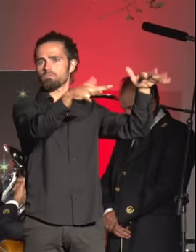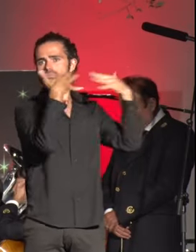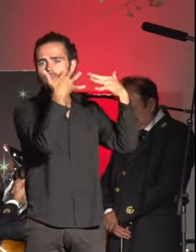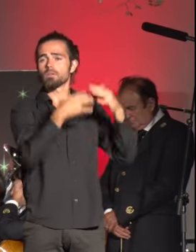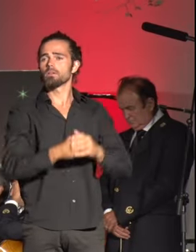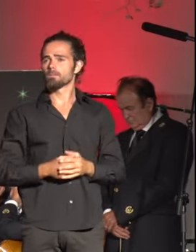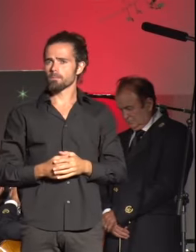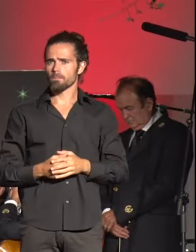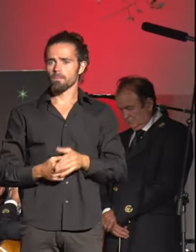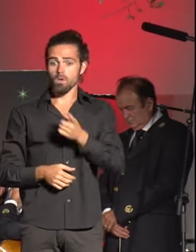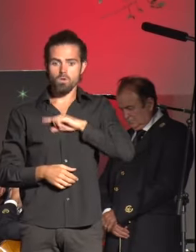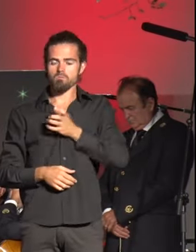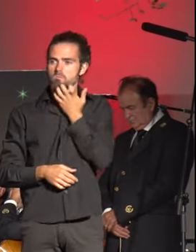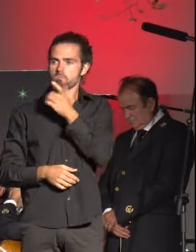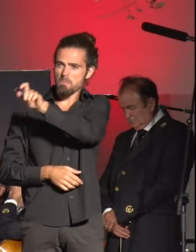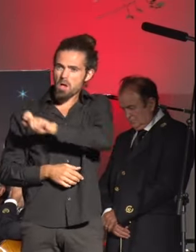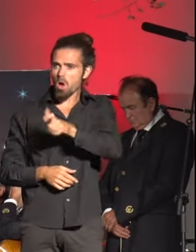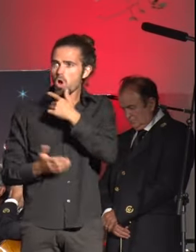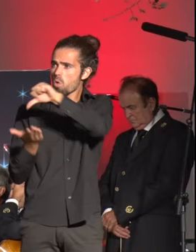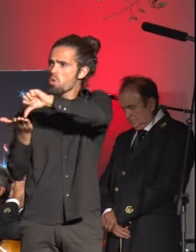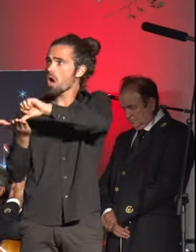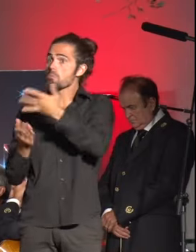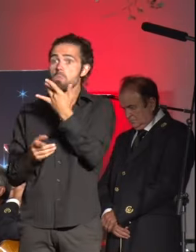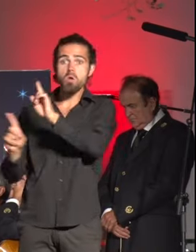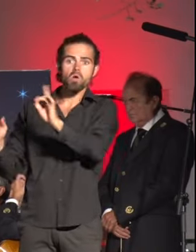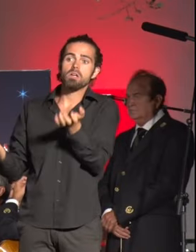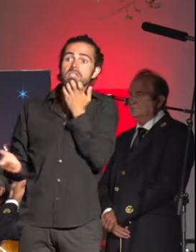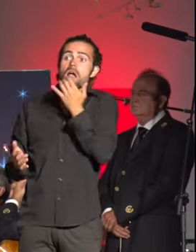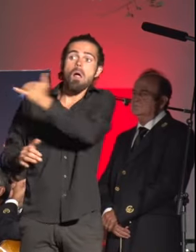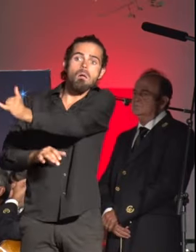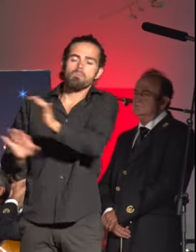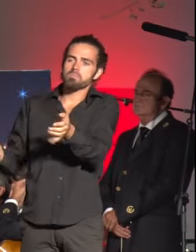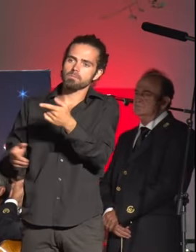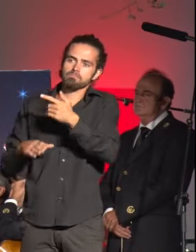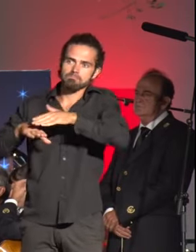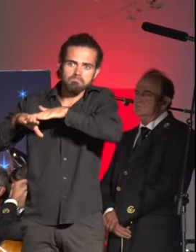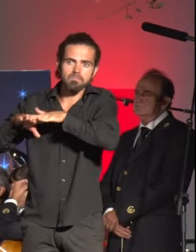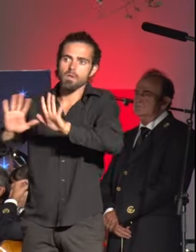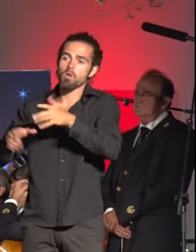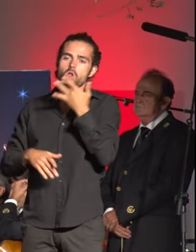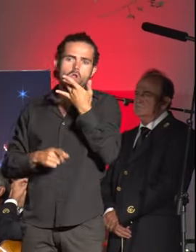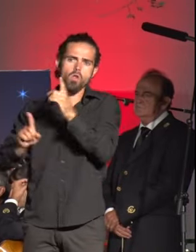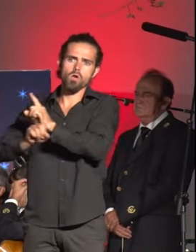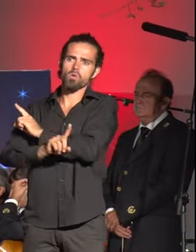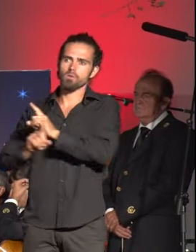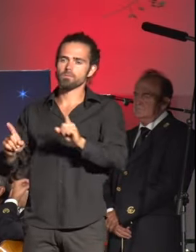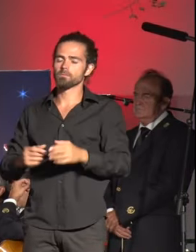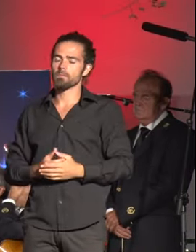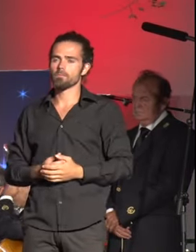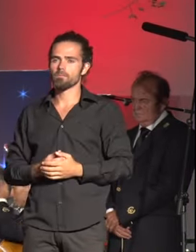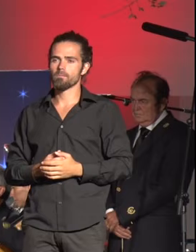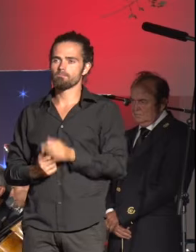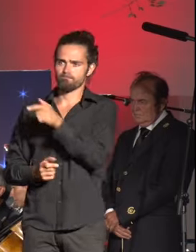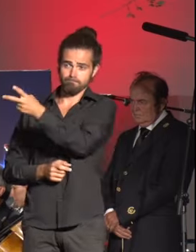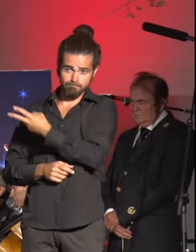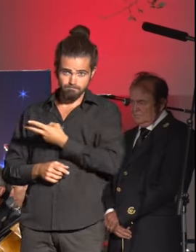en la que esto ocurra y sea de este modo, bueno, si la hay, pues pido disculpas. Tan importantes son los manchegos y manchegas de la